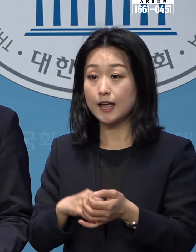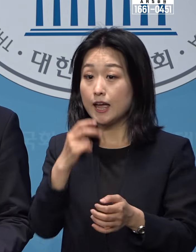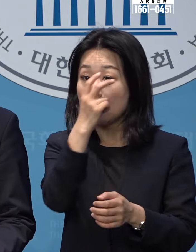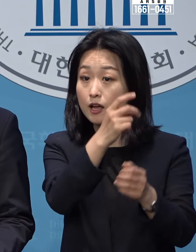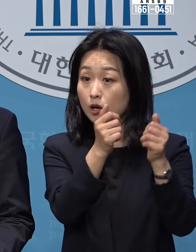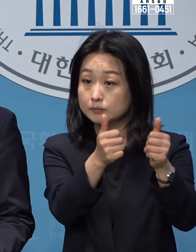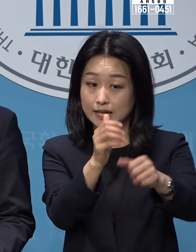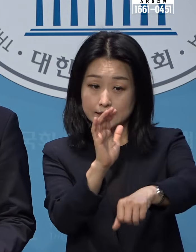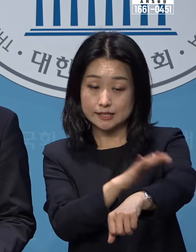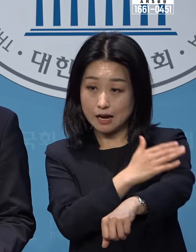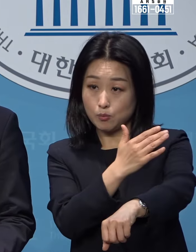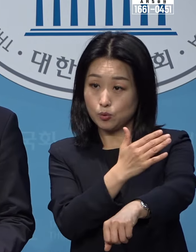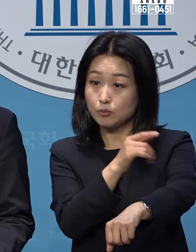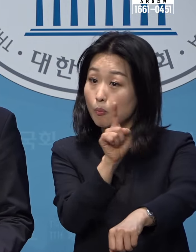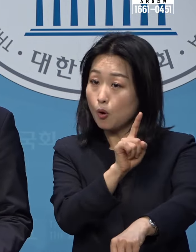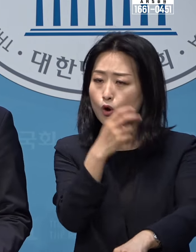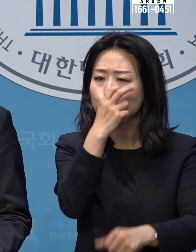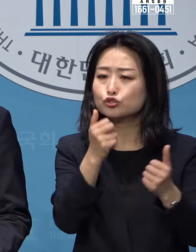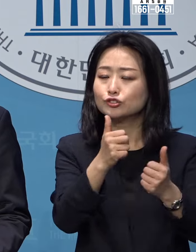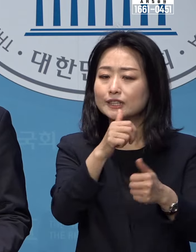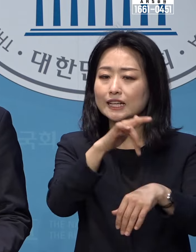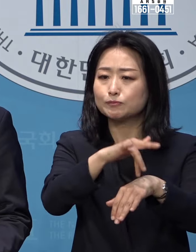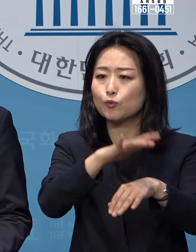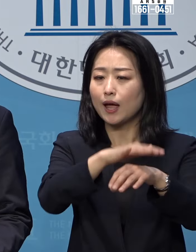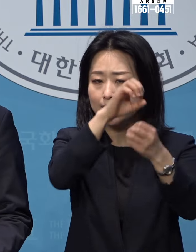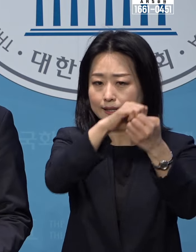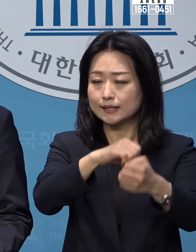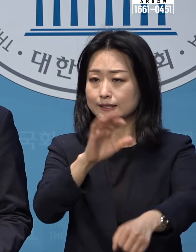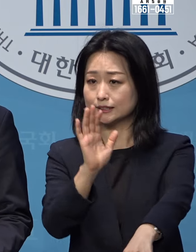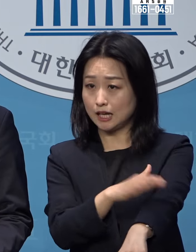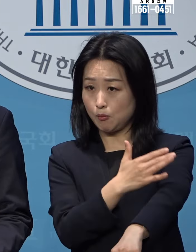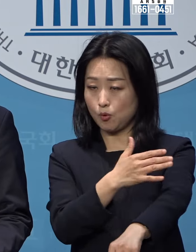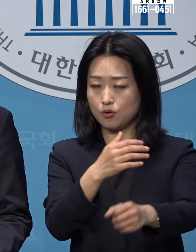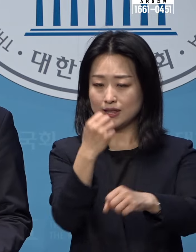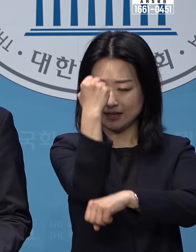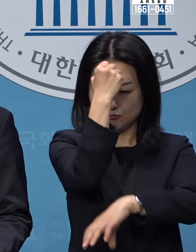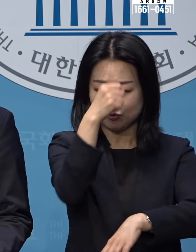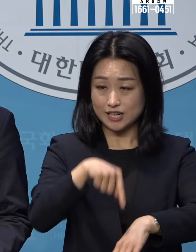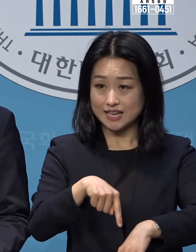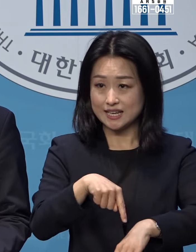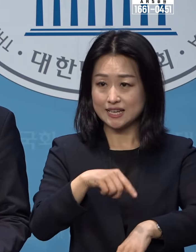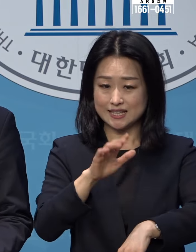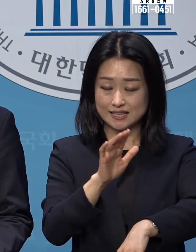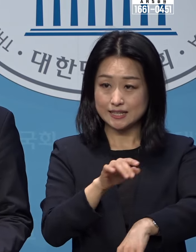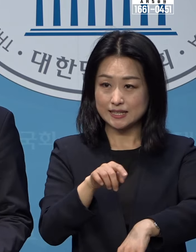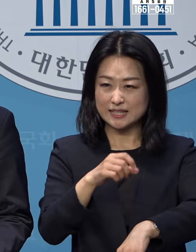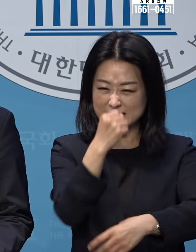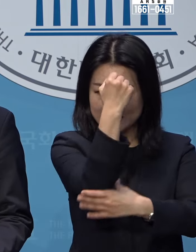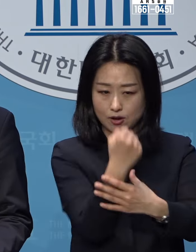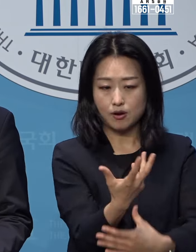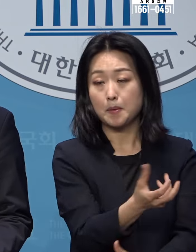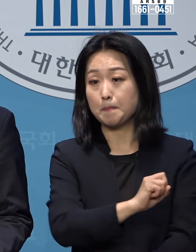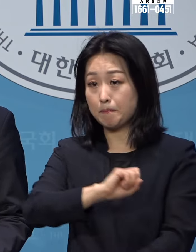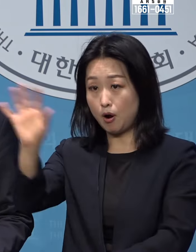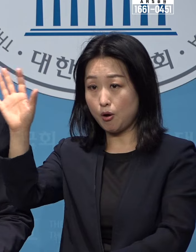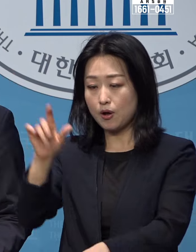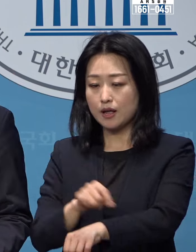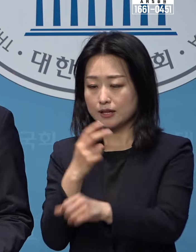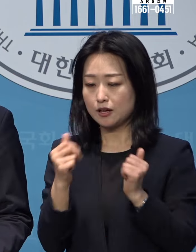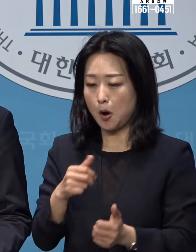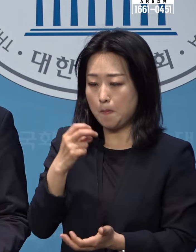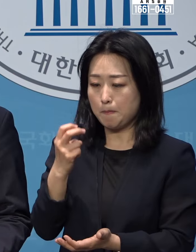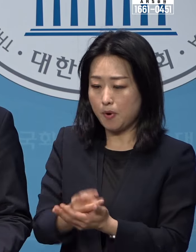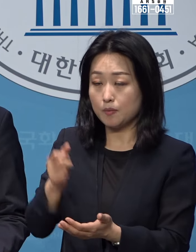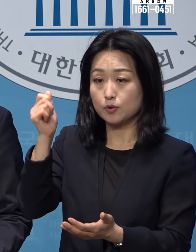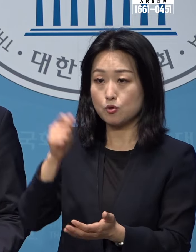검찰의 잘못된 수사 관행을 완전하게 뿌리뽑고 사법정의를 실현하기 위해 이번 특검법을 꼭